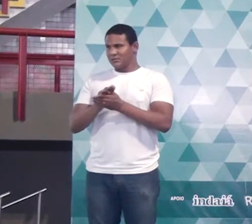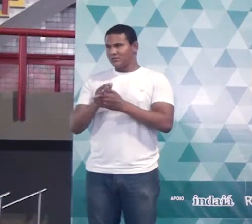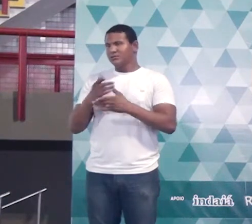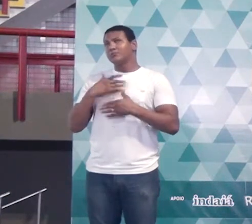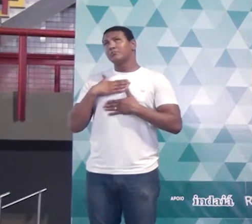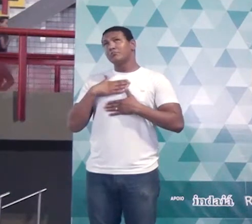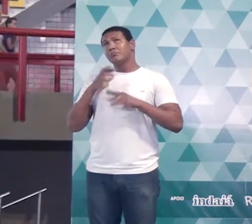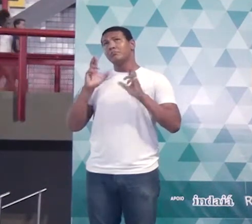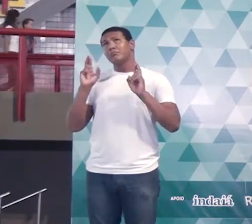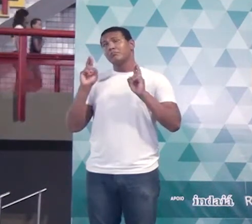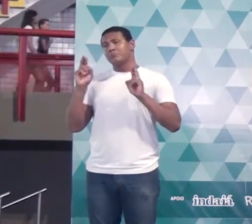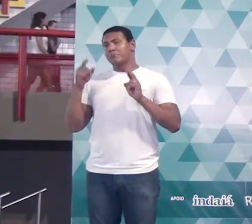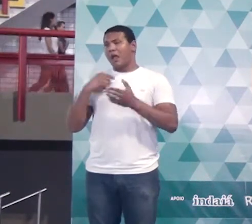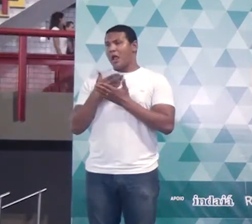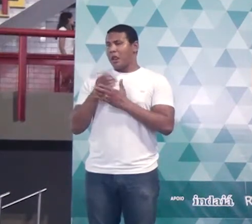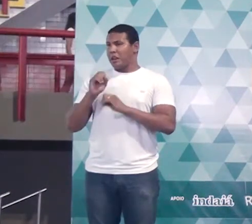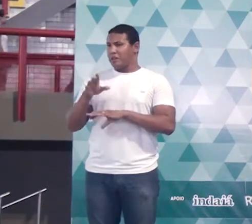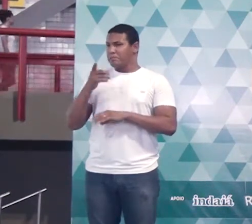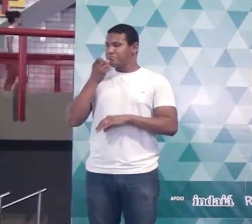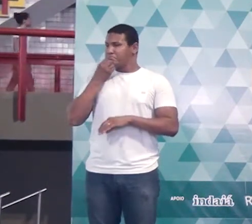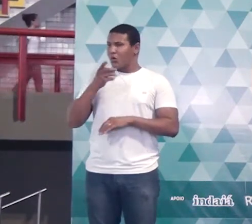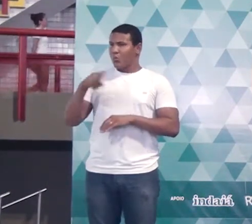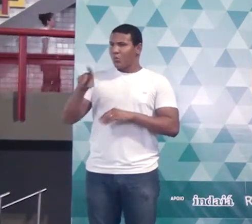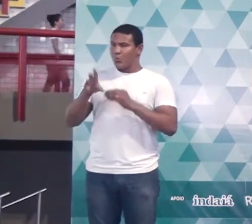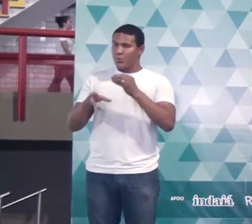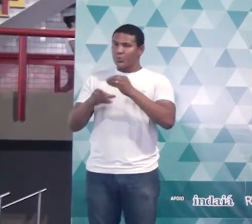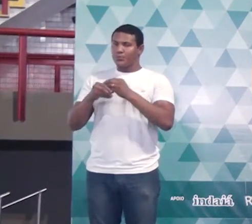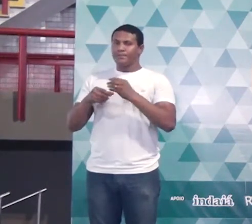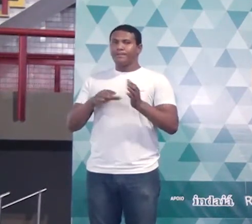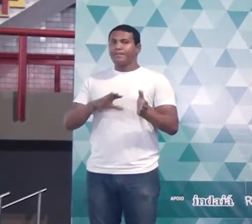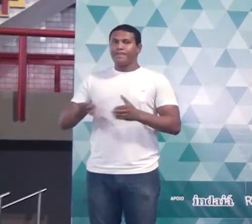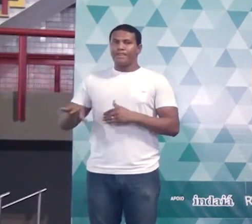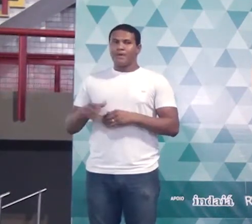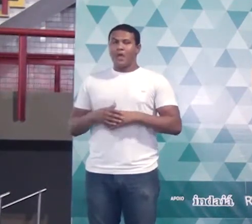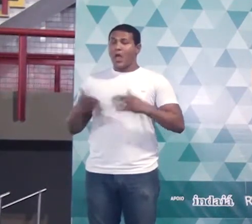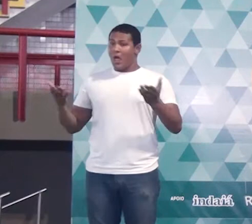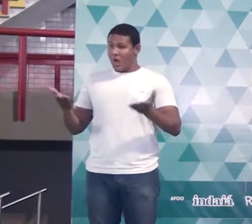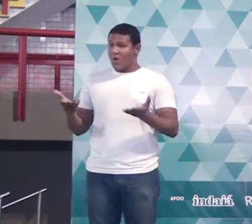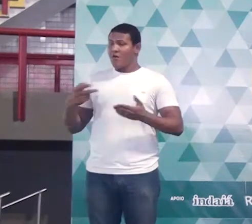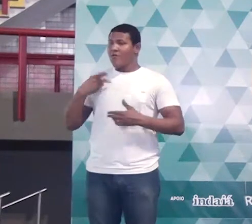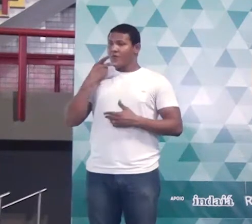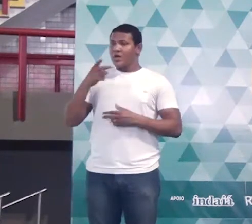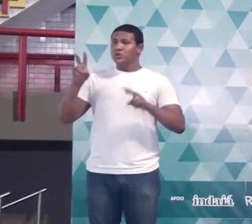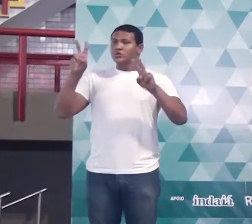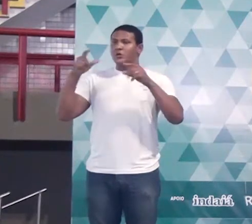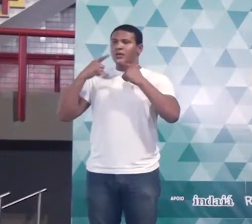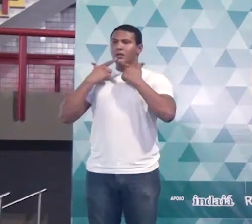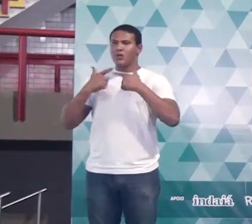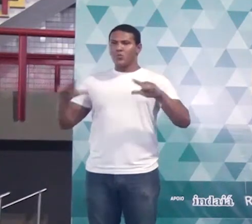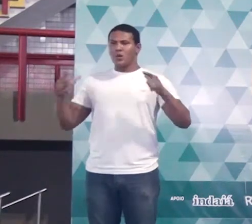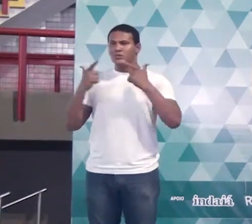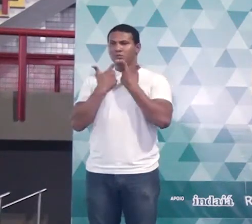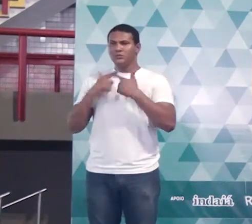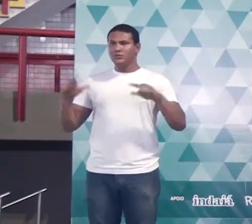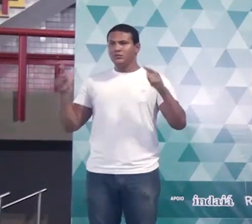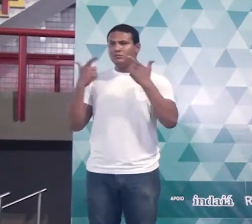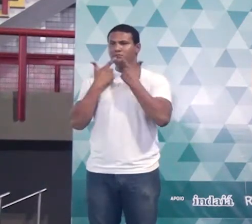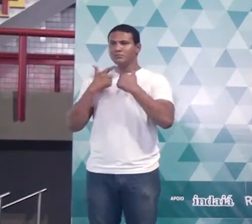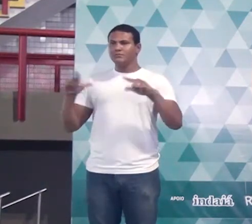satisfatória. Agora, o assunto caminhando pelo universo das linguagens vai ser